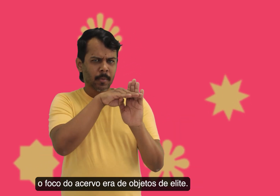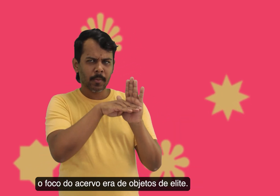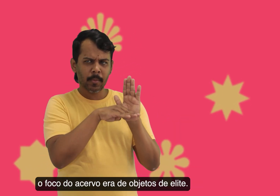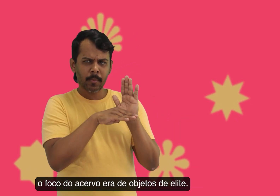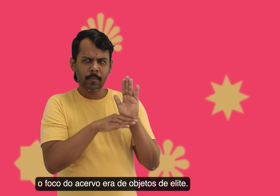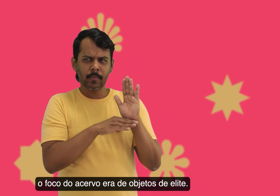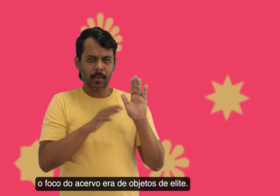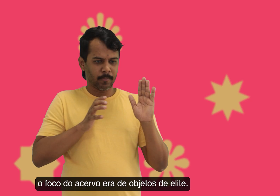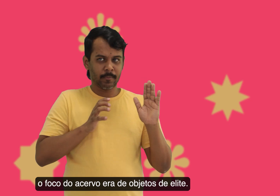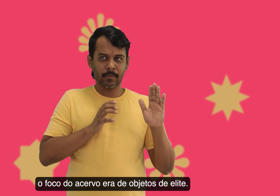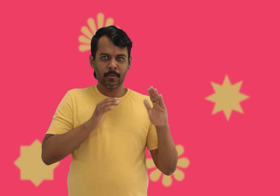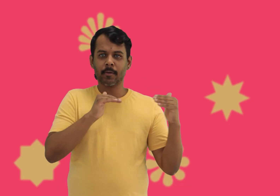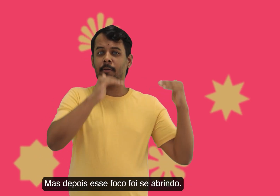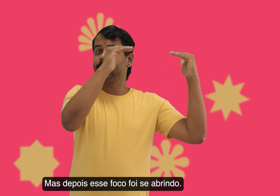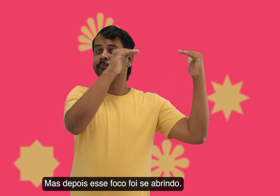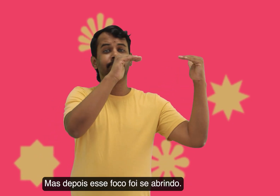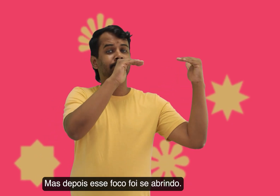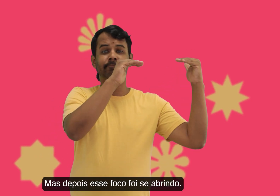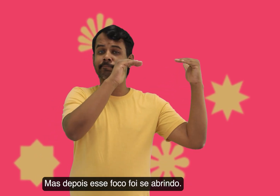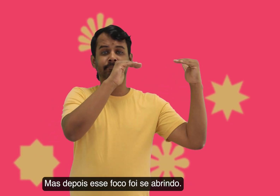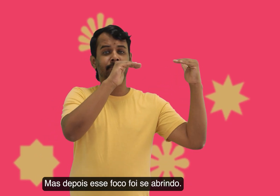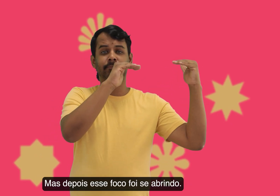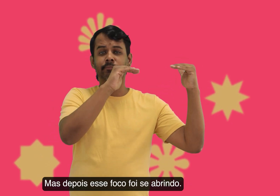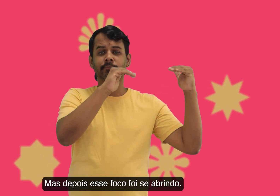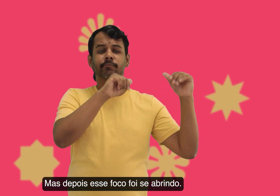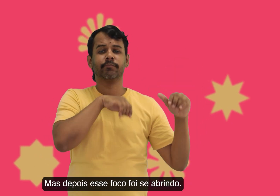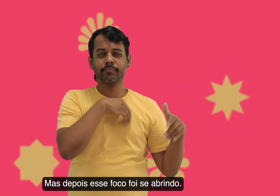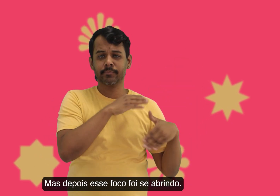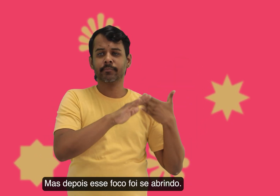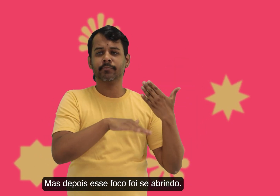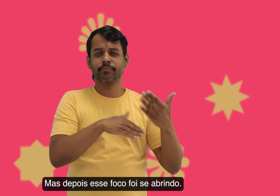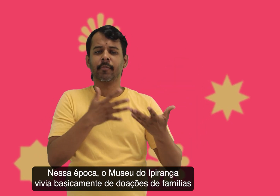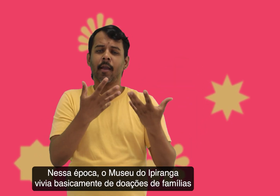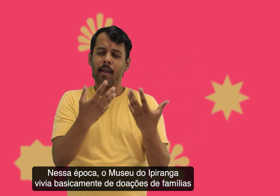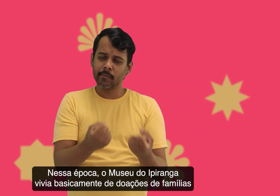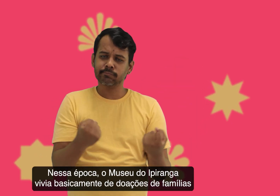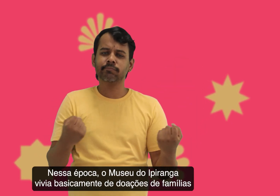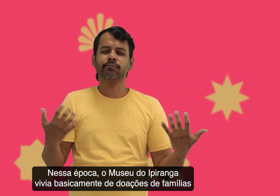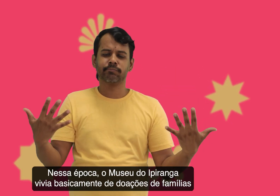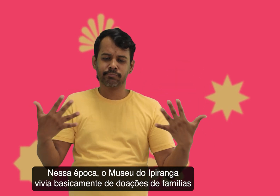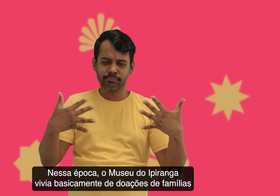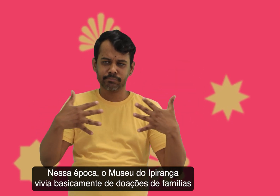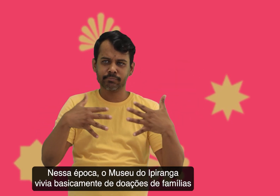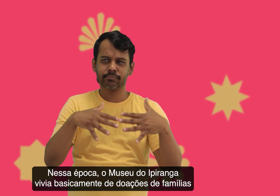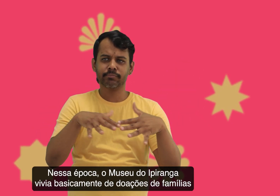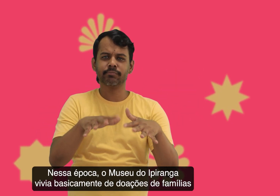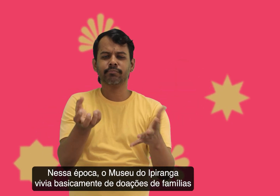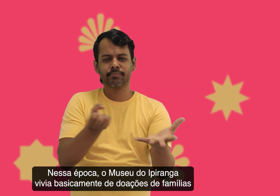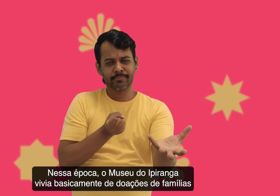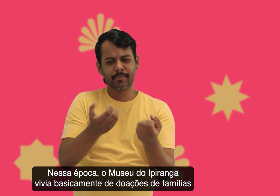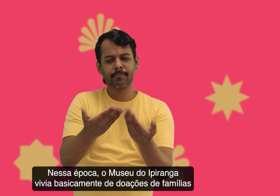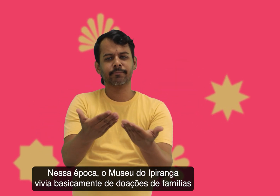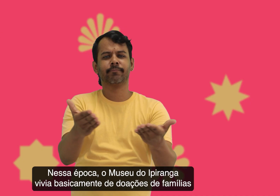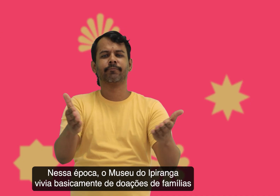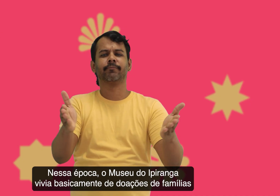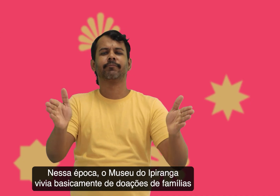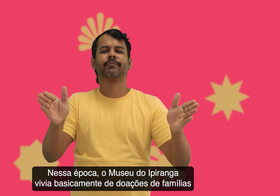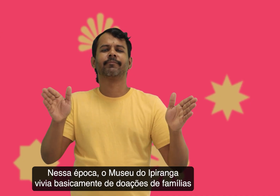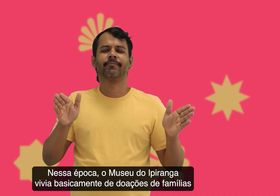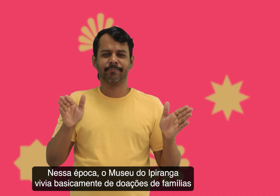era de objetos de elite. Mas depois esse foco foi se abrindo. Nessa época, o Museu do Ipiranga vivia basicamente de